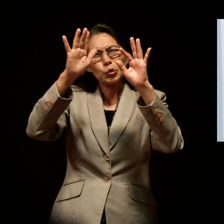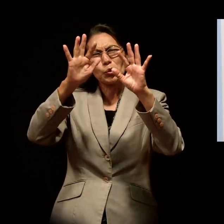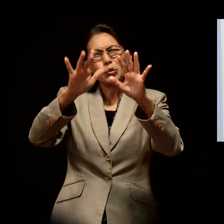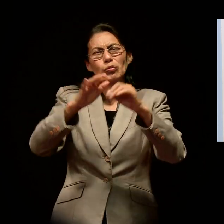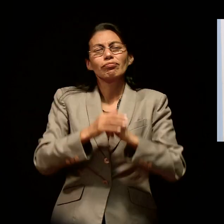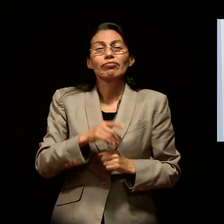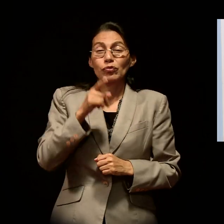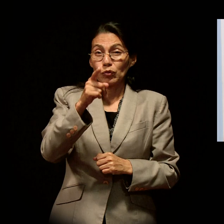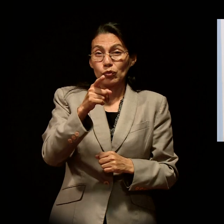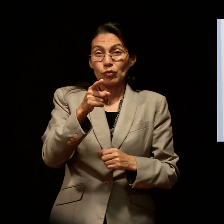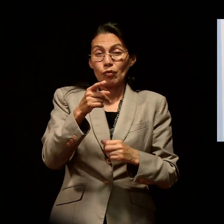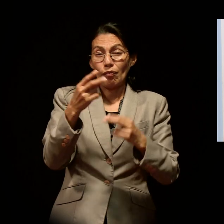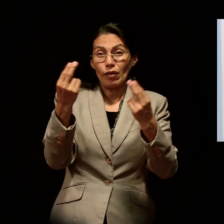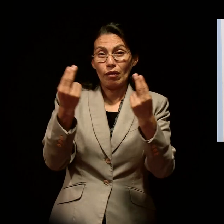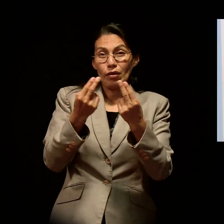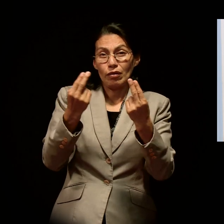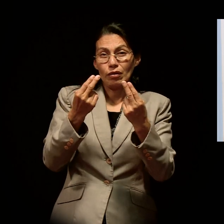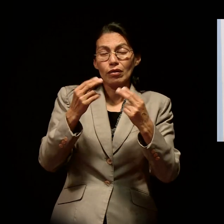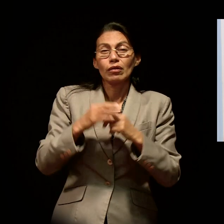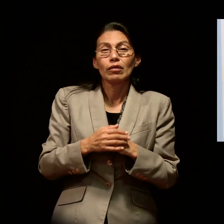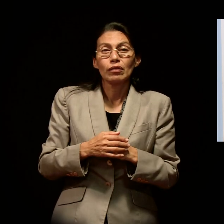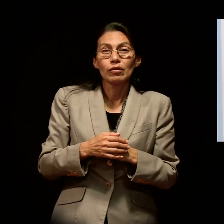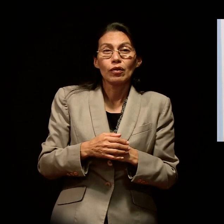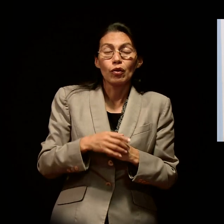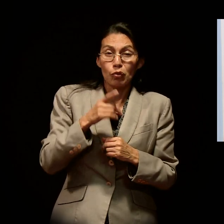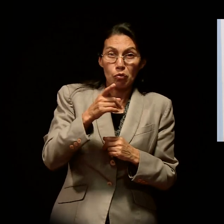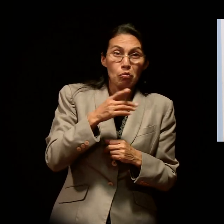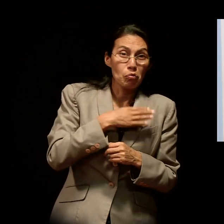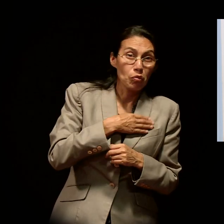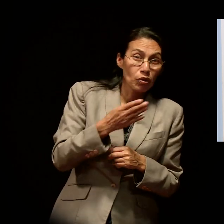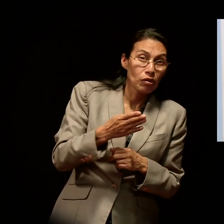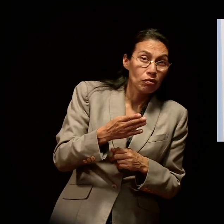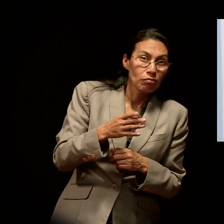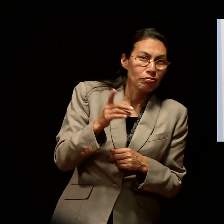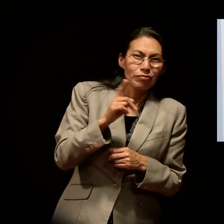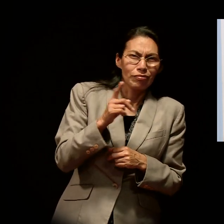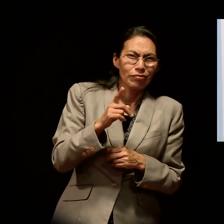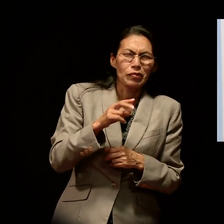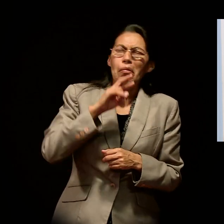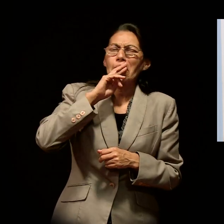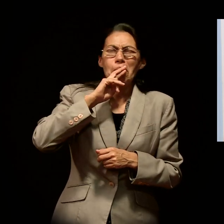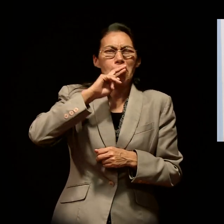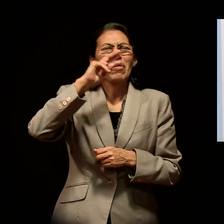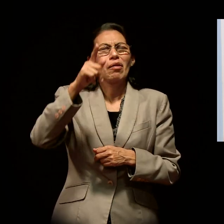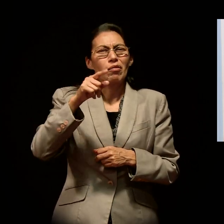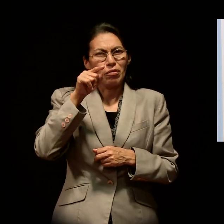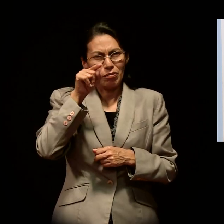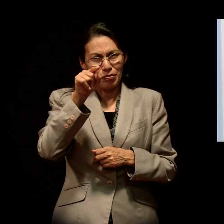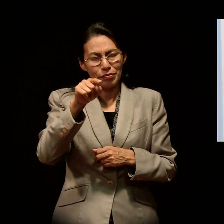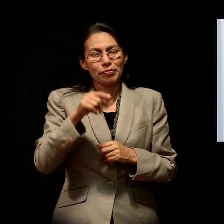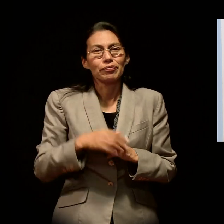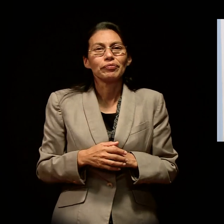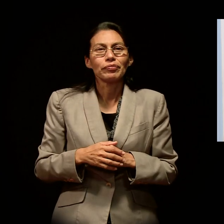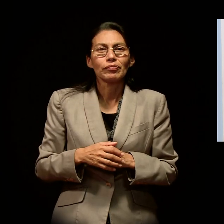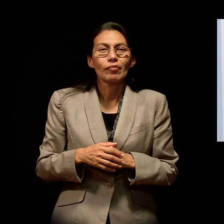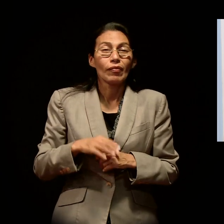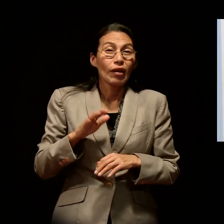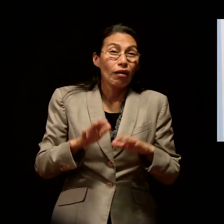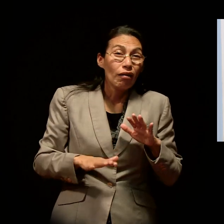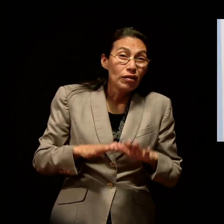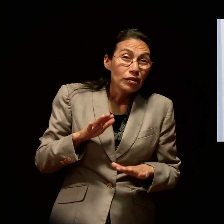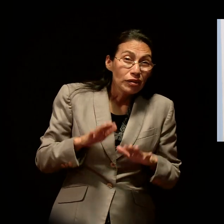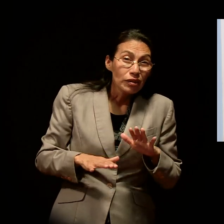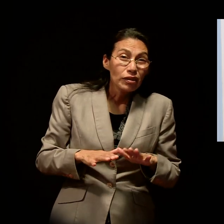y va a darte lo que no solamente es conveniente para ti sino que es lo mejor para